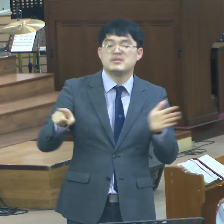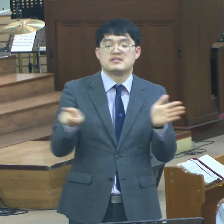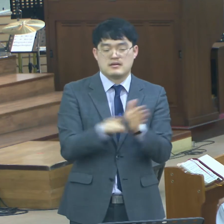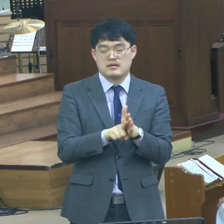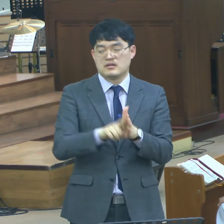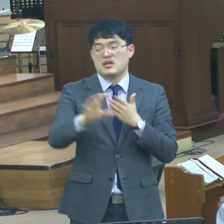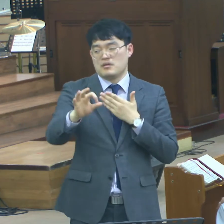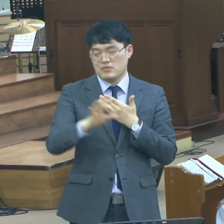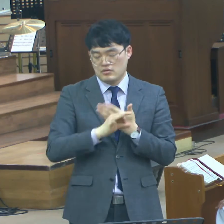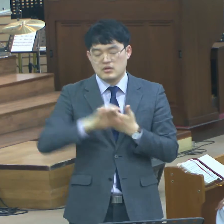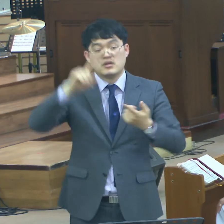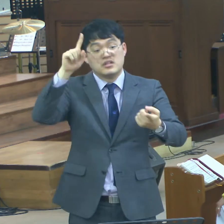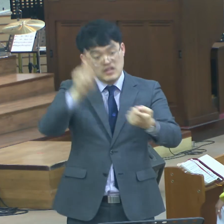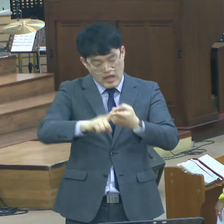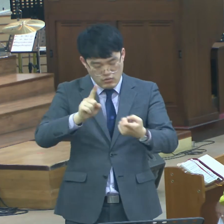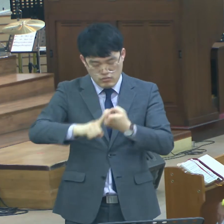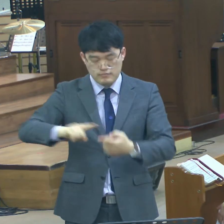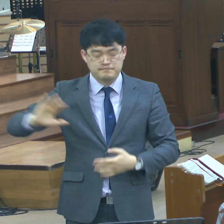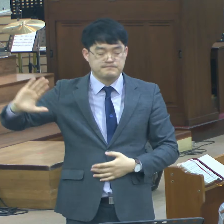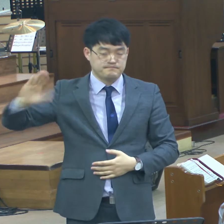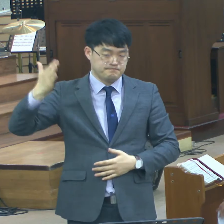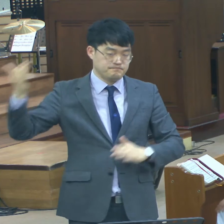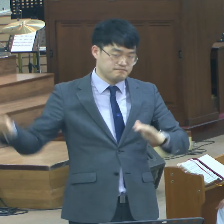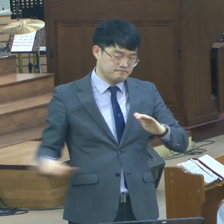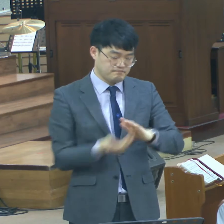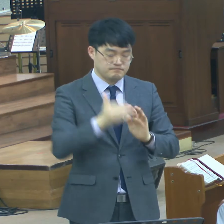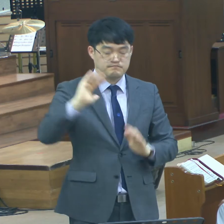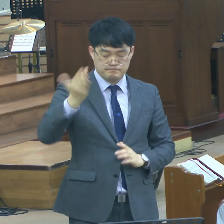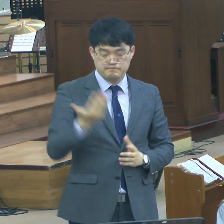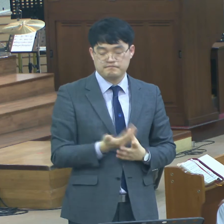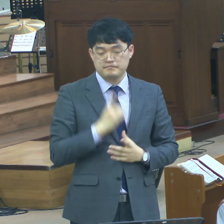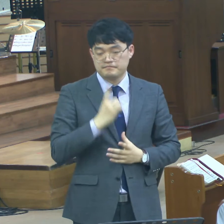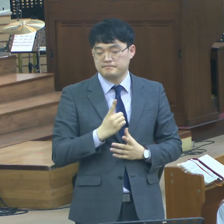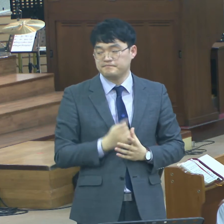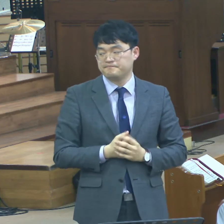줄로 믿으라. 그리하면 그대로 되리라.